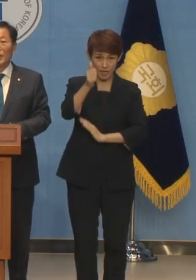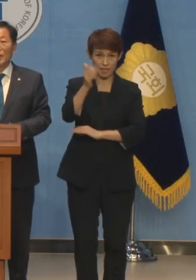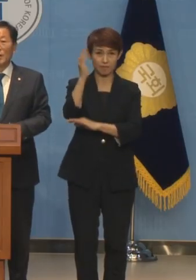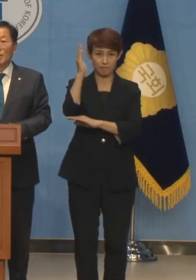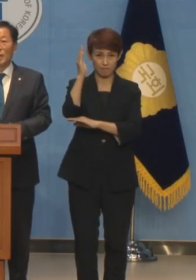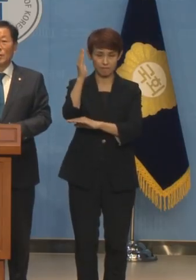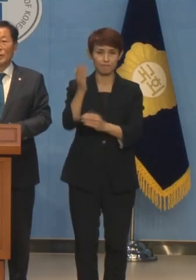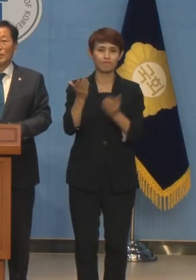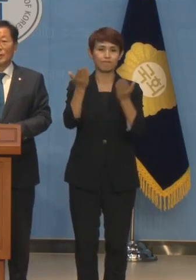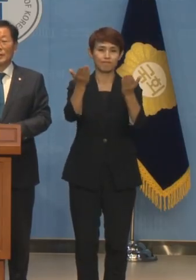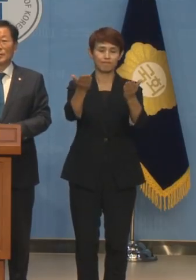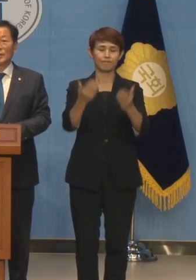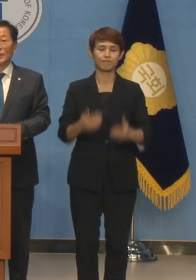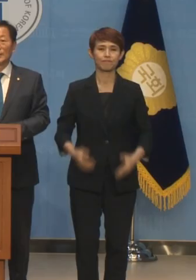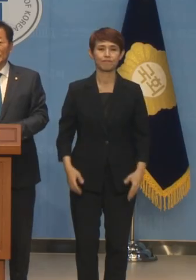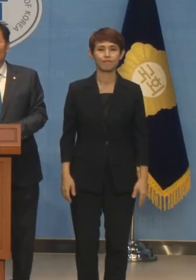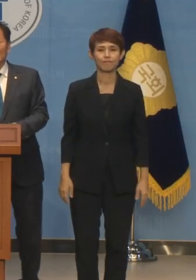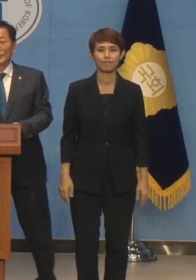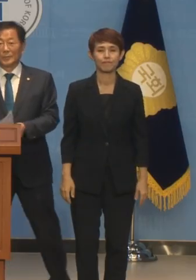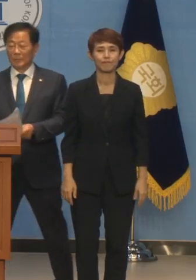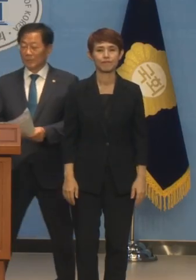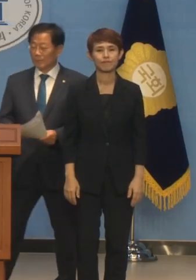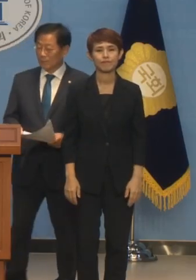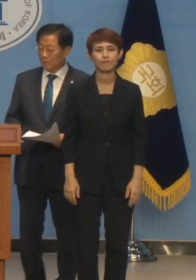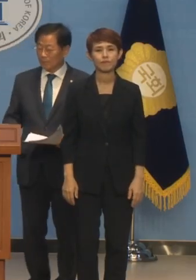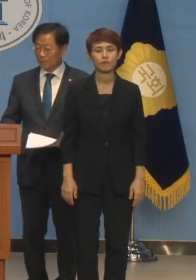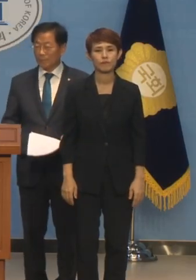회견문을 발표하도록 하겠습니다.